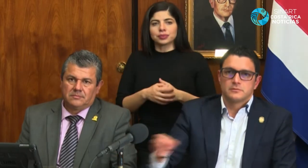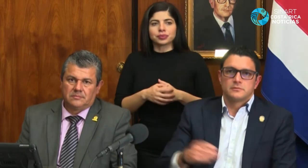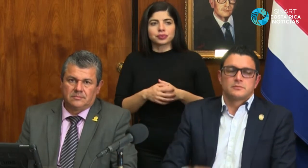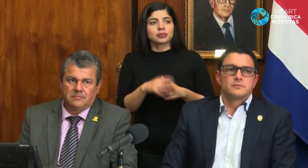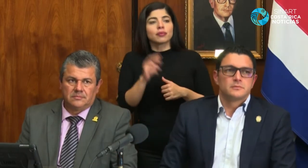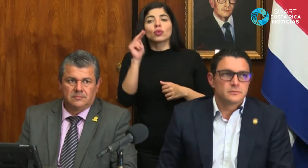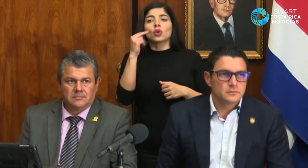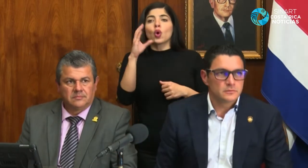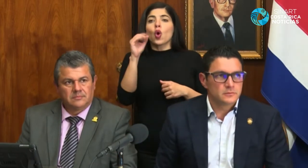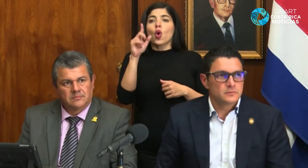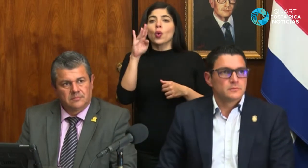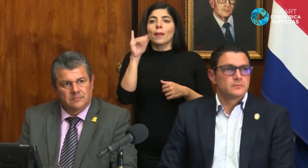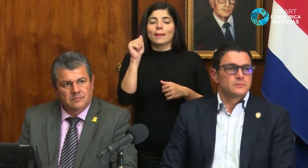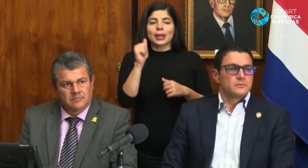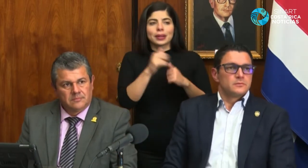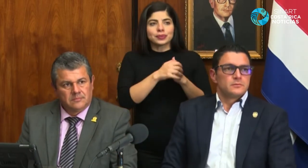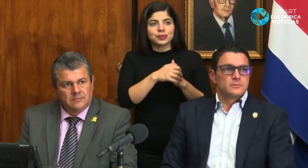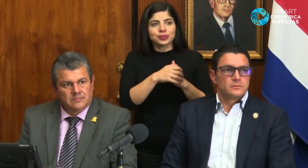Noticias Colombia.